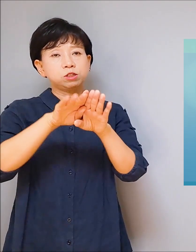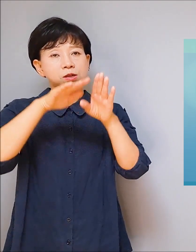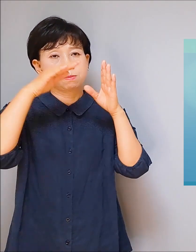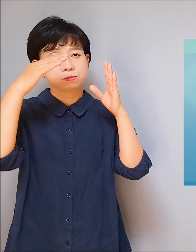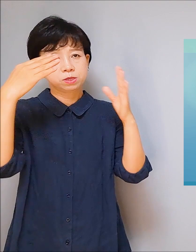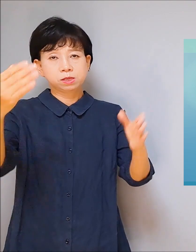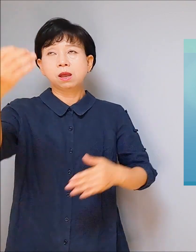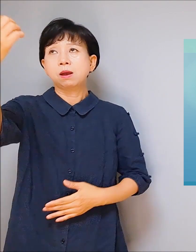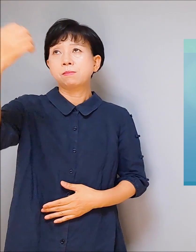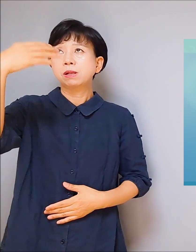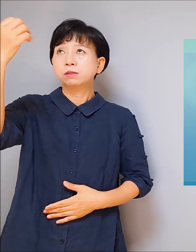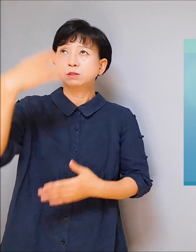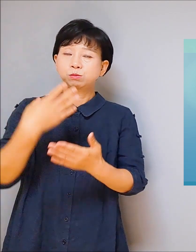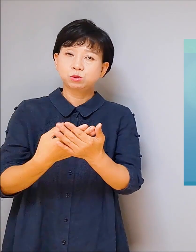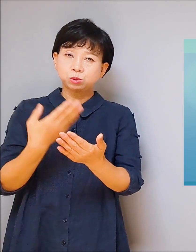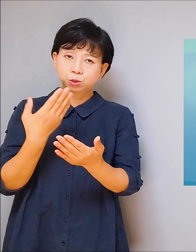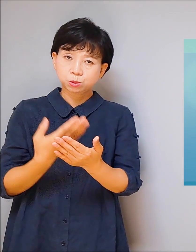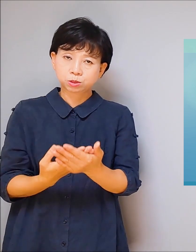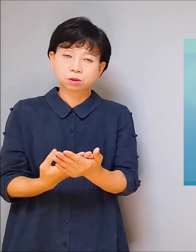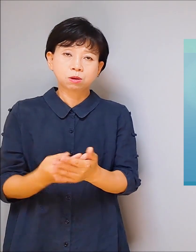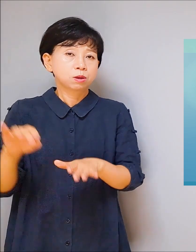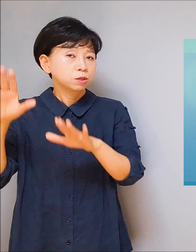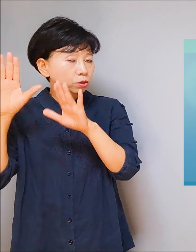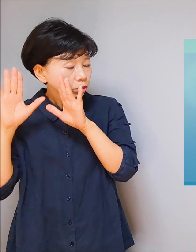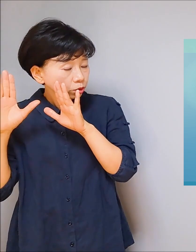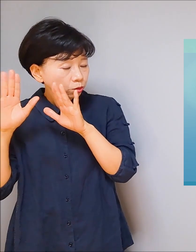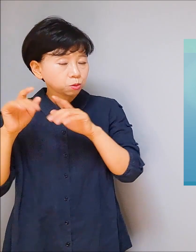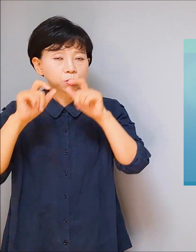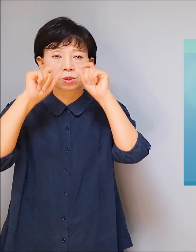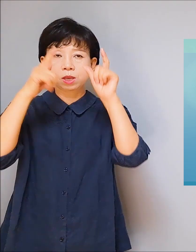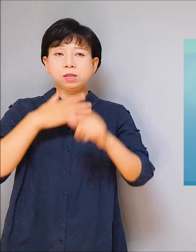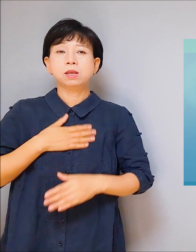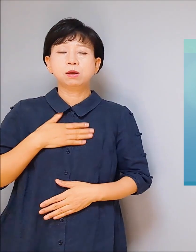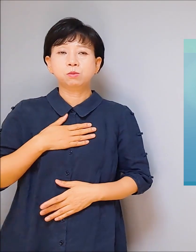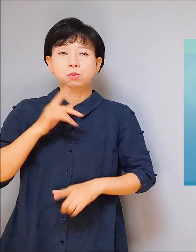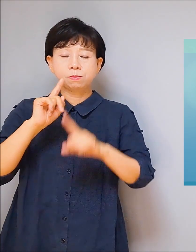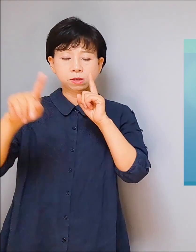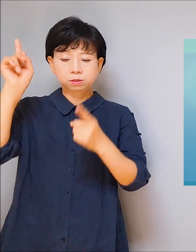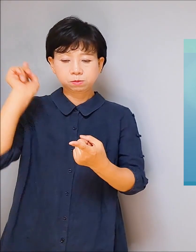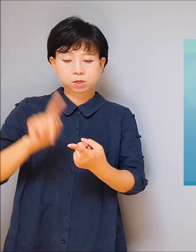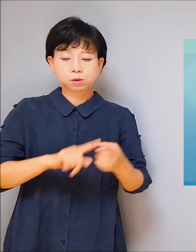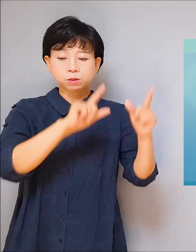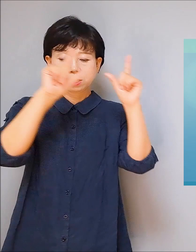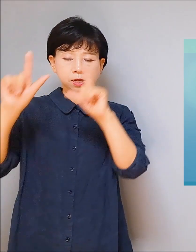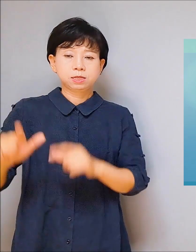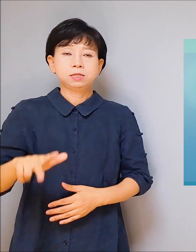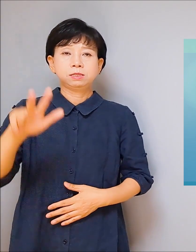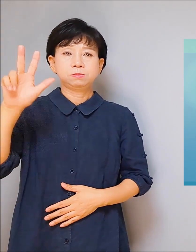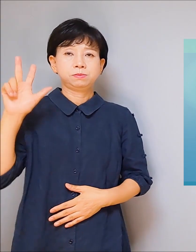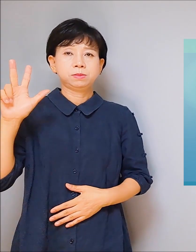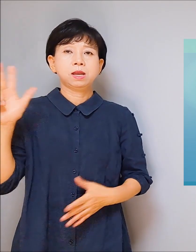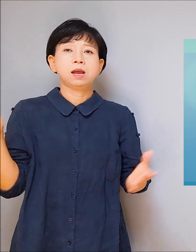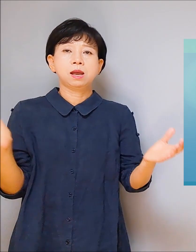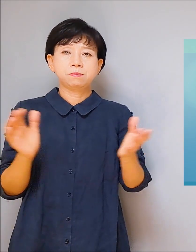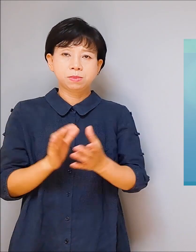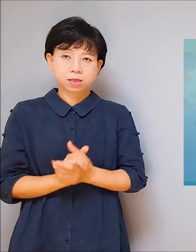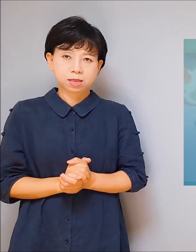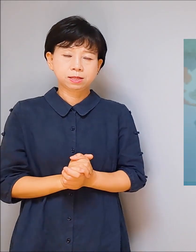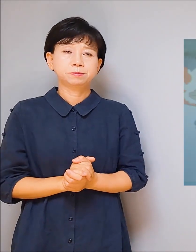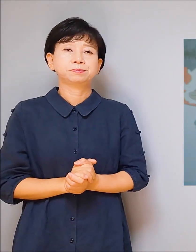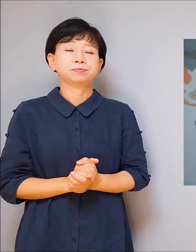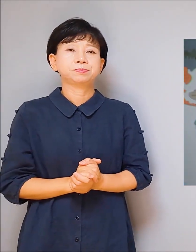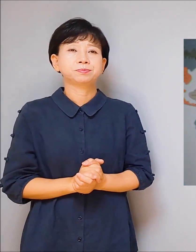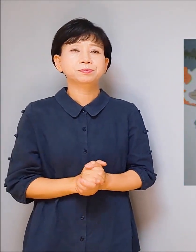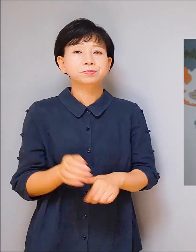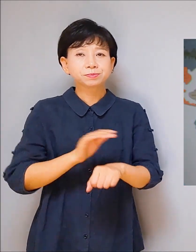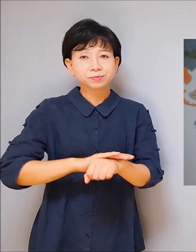마음의 문을 엽니다. 말씀하여 주옵소서. 듣고 깨닫고 말씀대로 살겠습니다. 아멘.